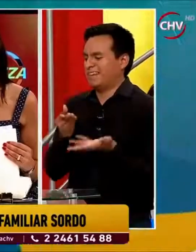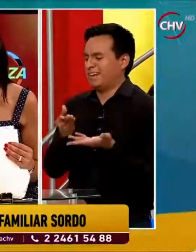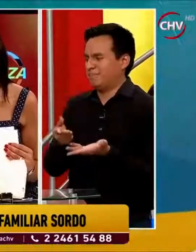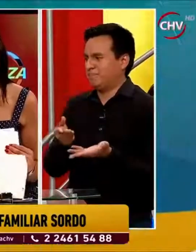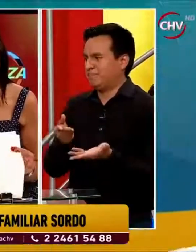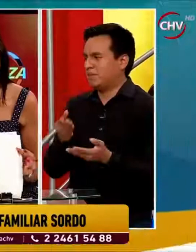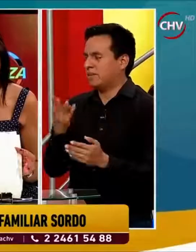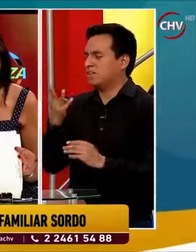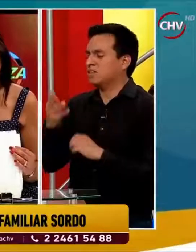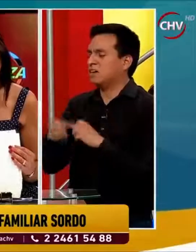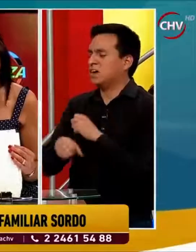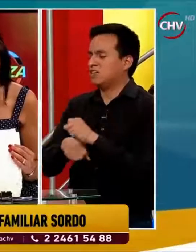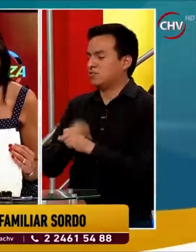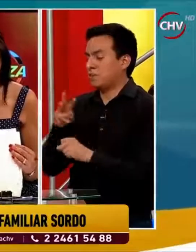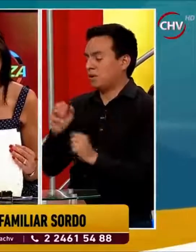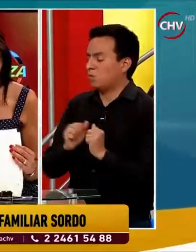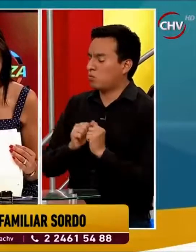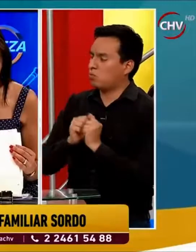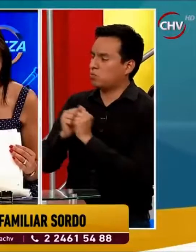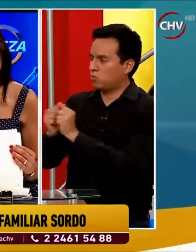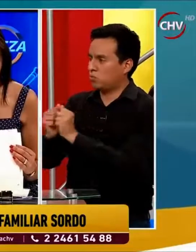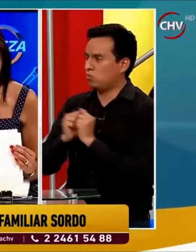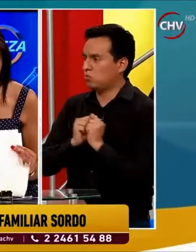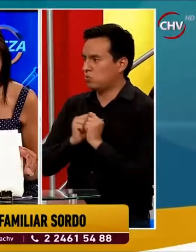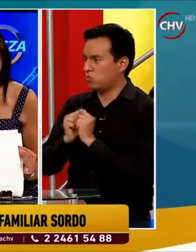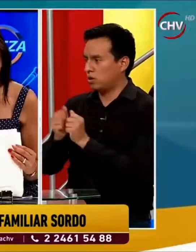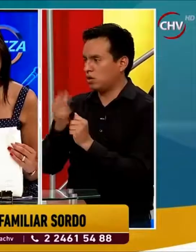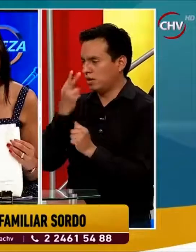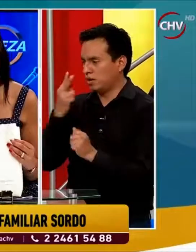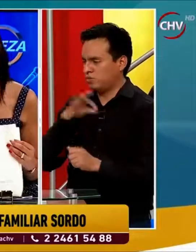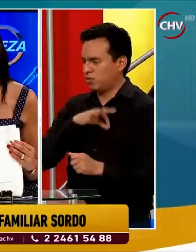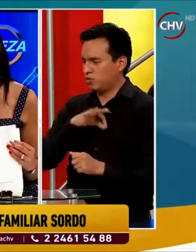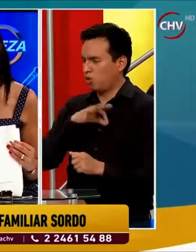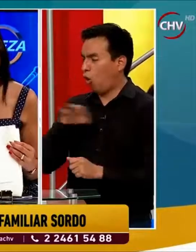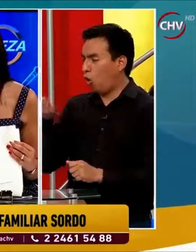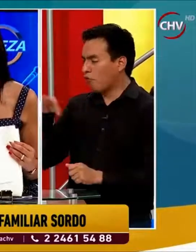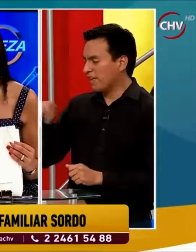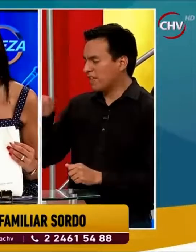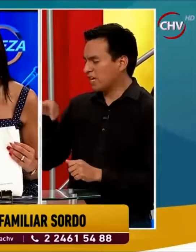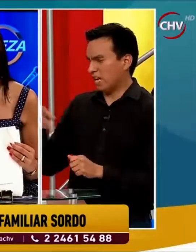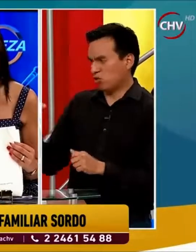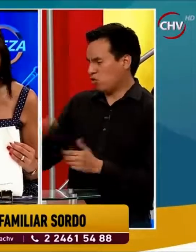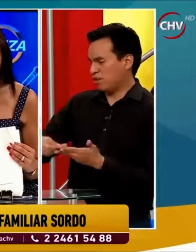años mi mamá con él para que le diera su pensión. pensión de orfandad ya no se recibe? No.